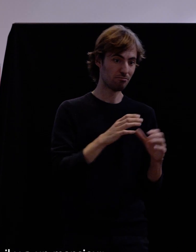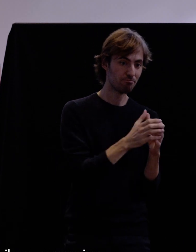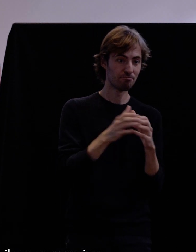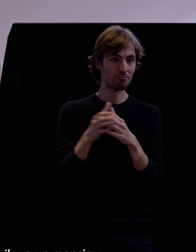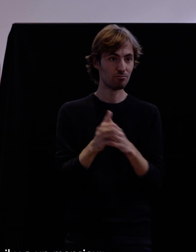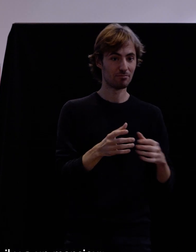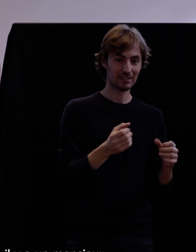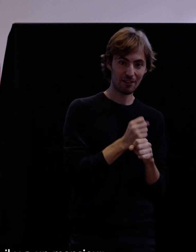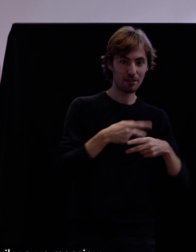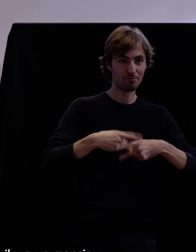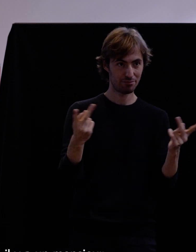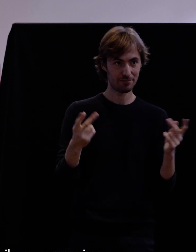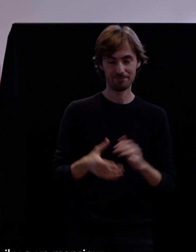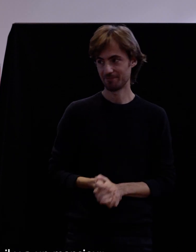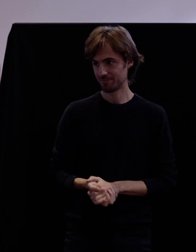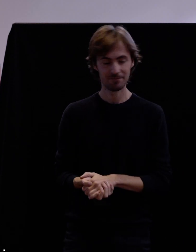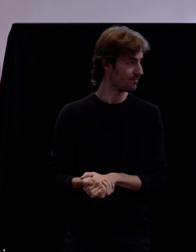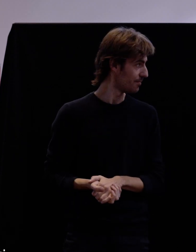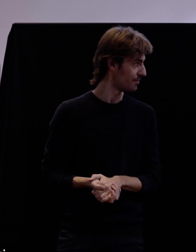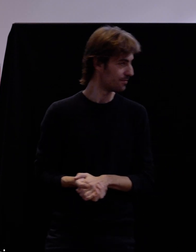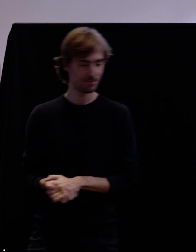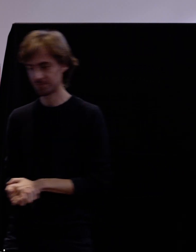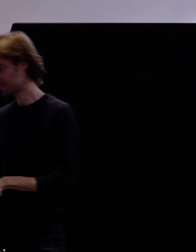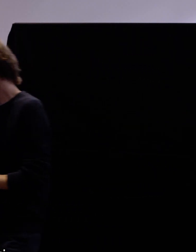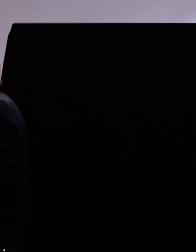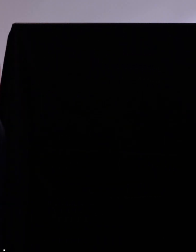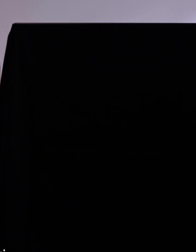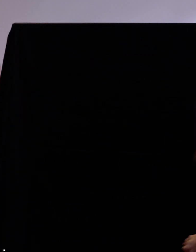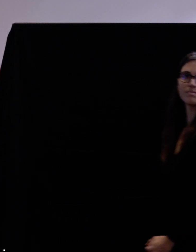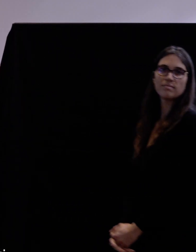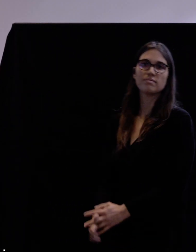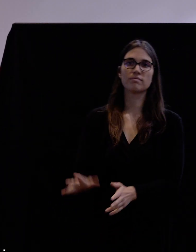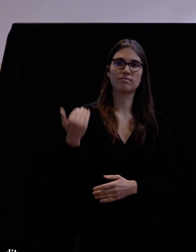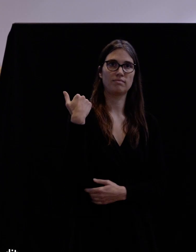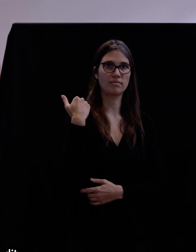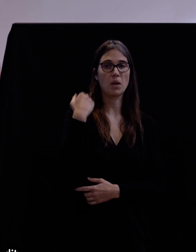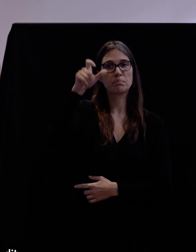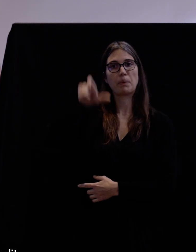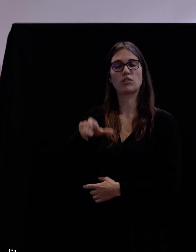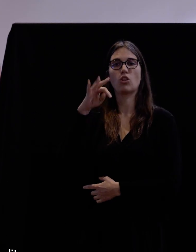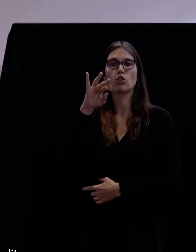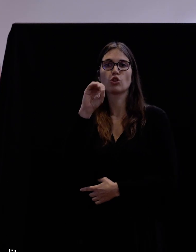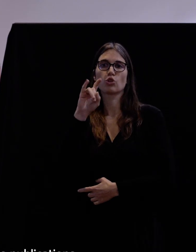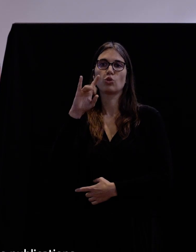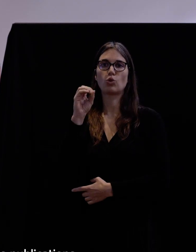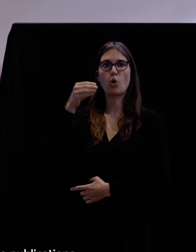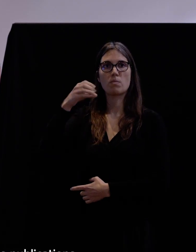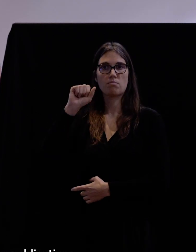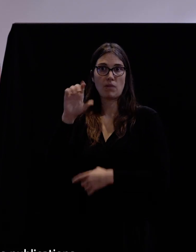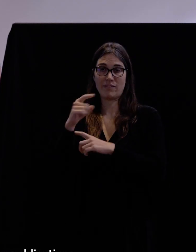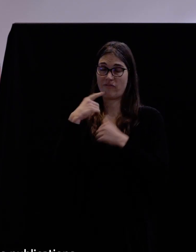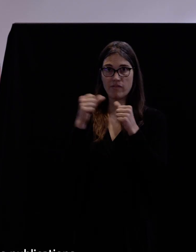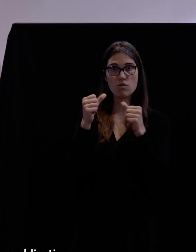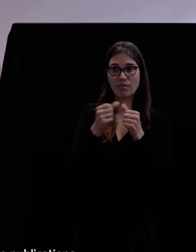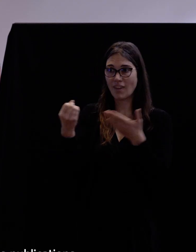tout récemment, il y a un monsieur qui s'appelle Thomas, qui est un Anglais, là aussi, les références sont sous la bande, qui s'est dit, je vais faire une méta-analyse. Il a repris